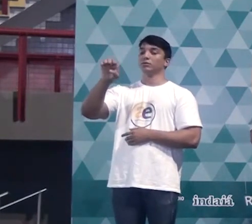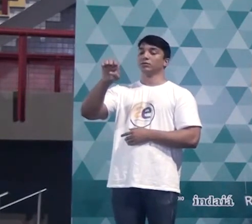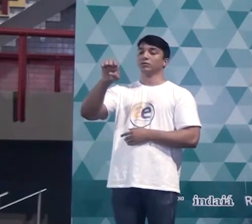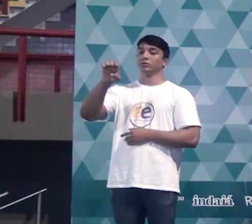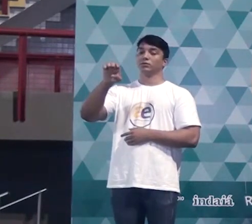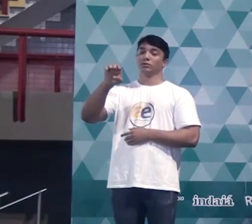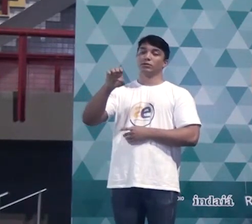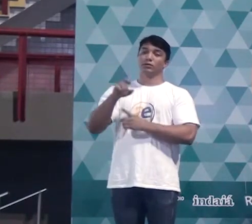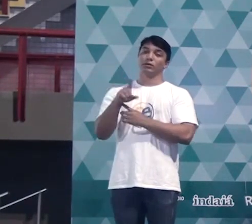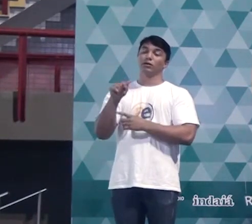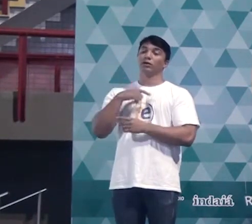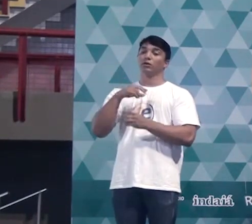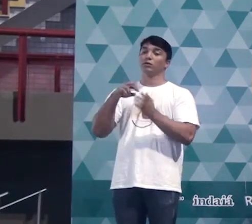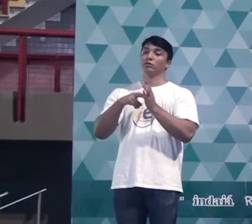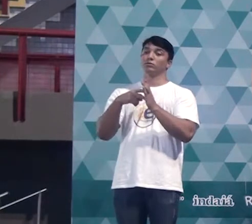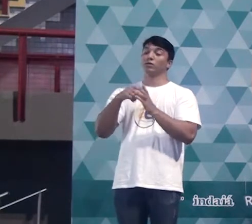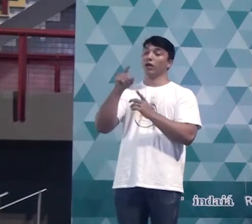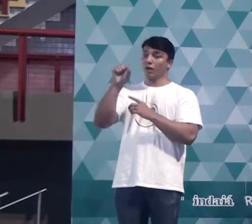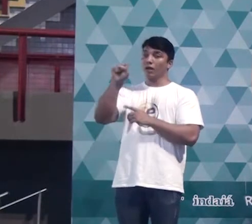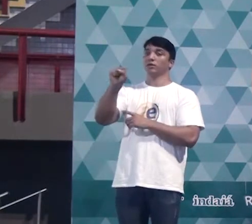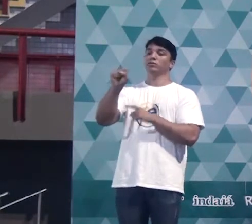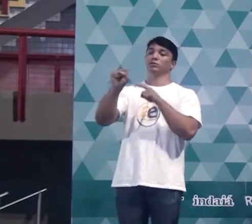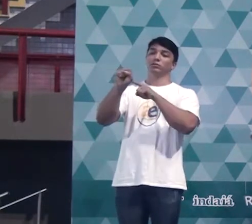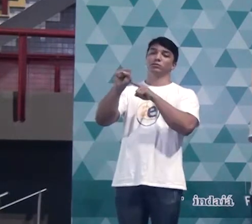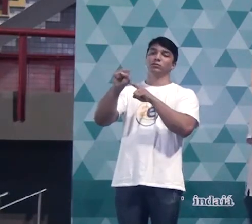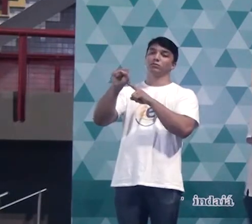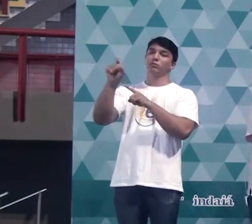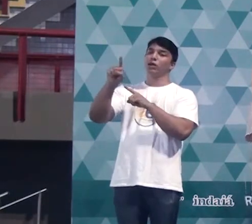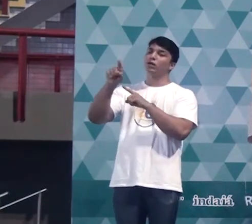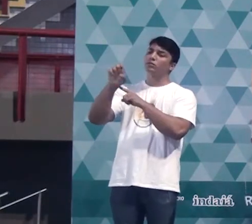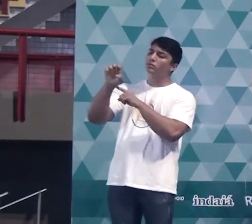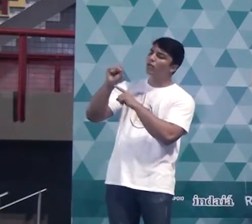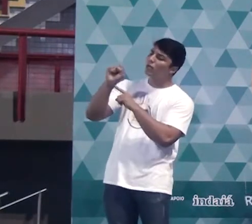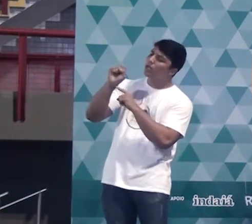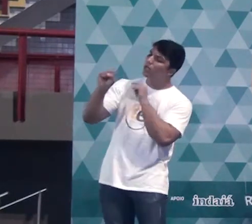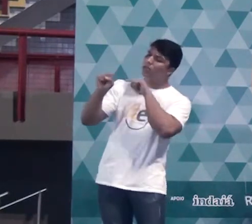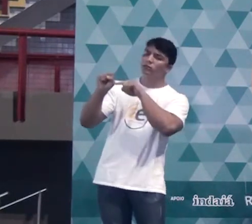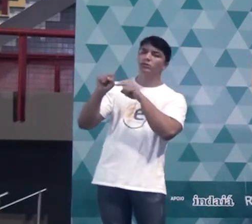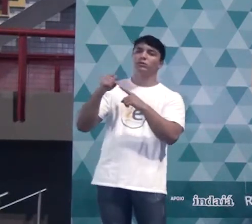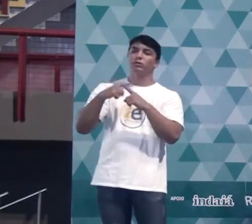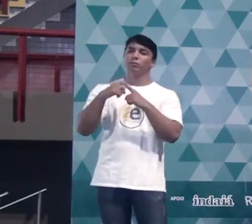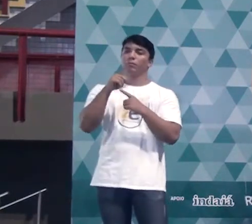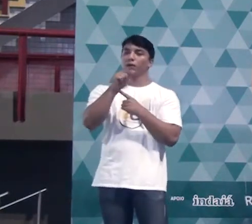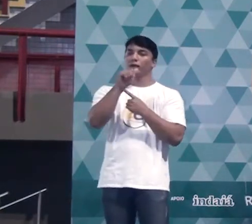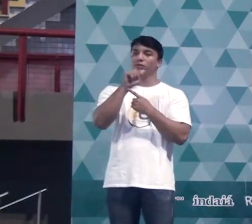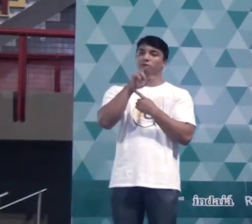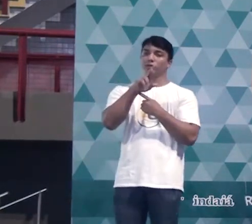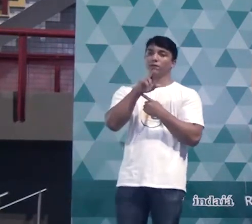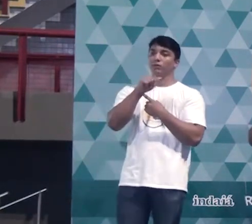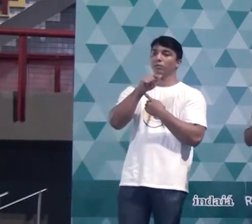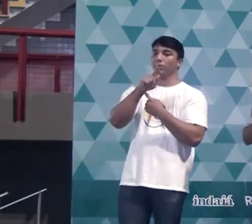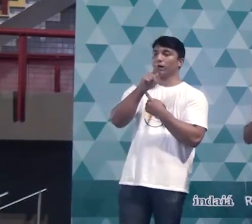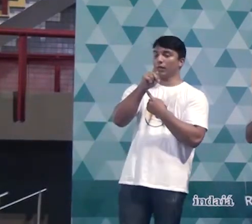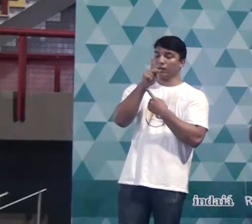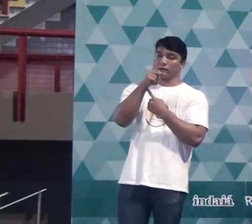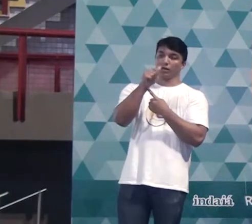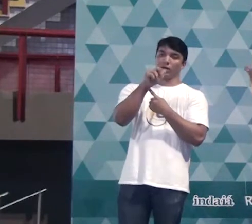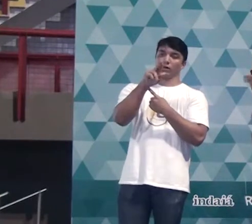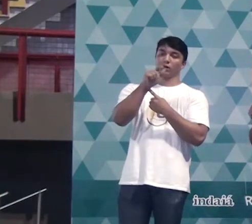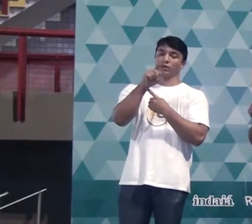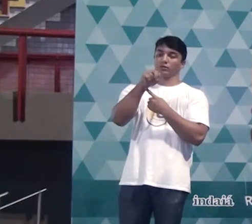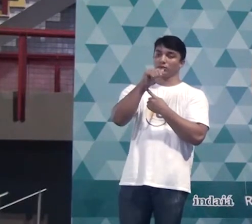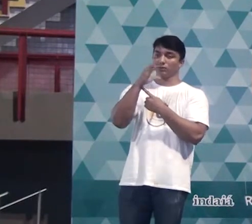E parálise é com S. Se parálise é com S, paralisar, paralisia,